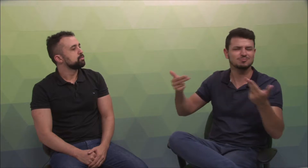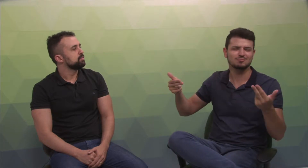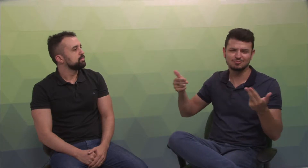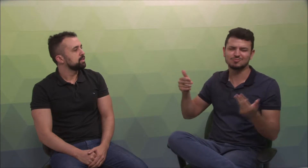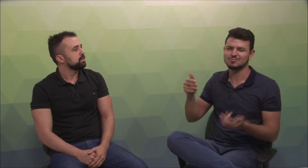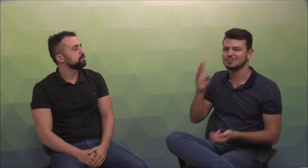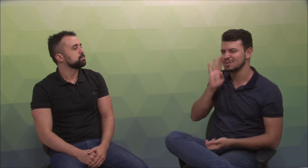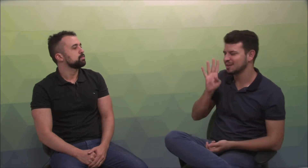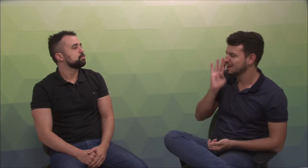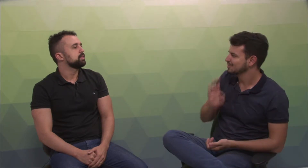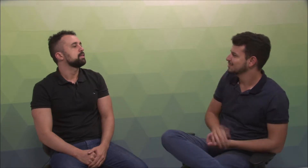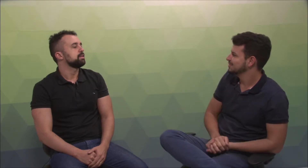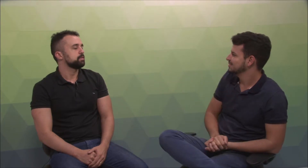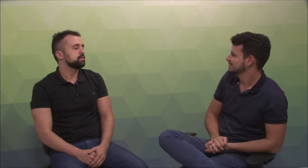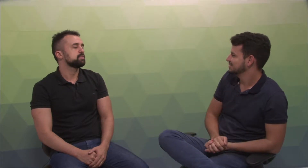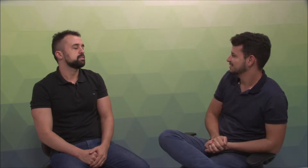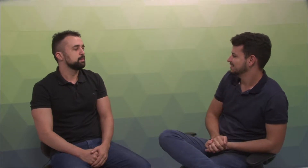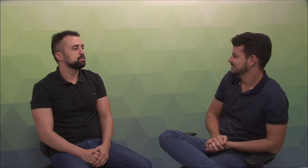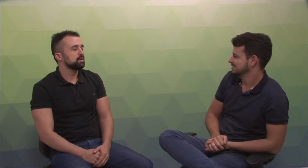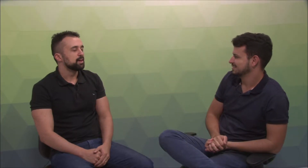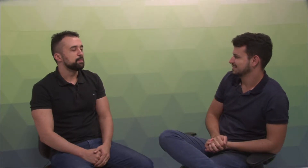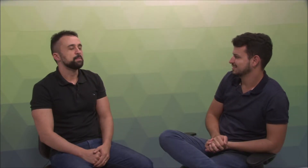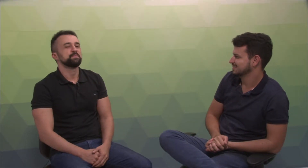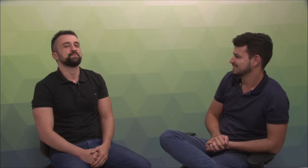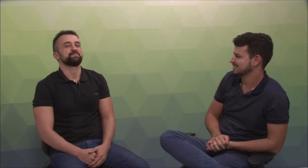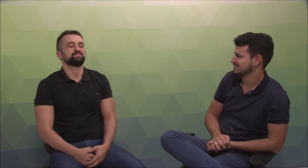vou a eventos sobre Libras. É muito legal.